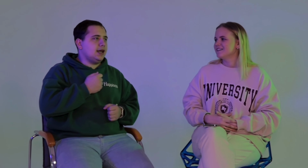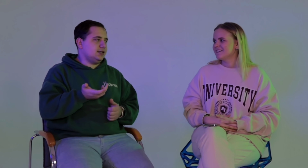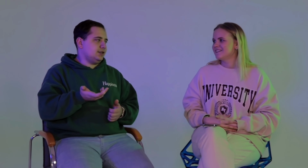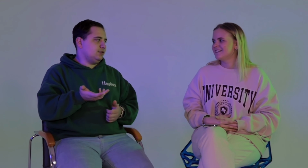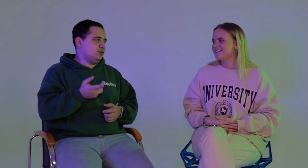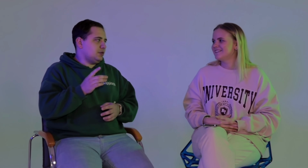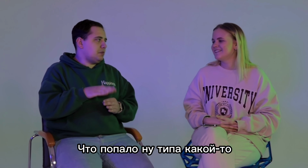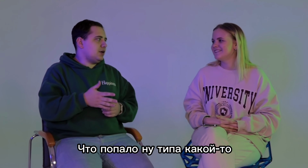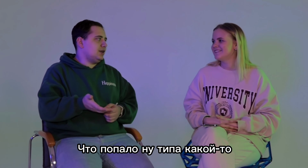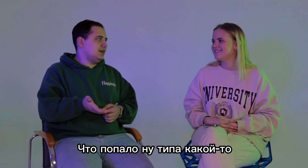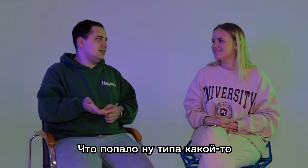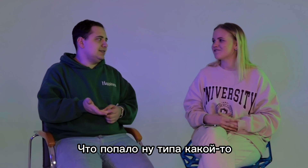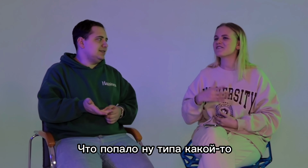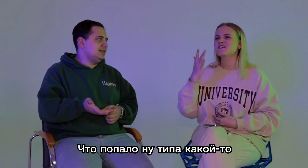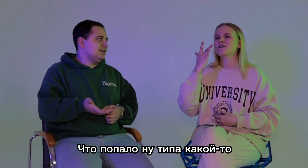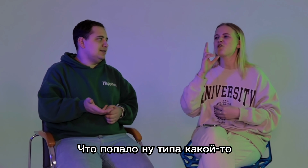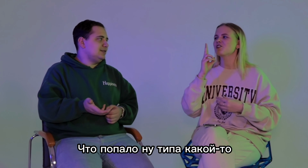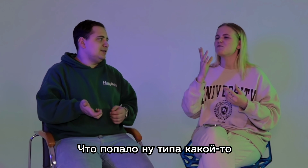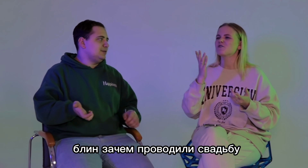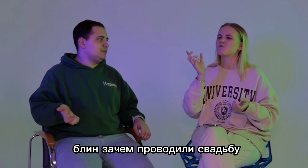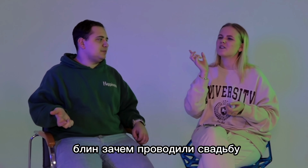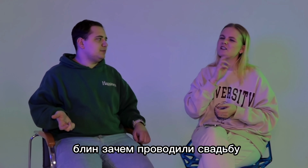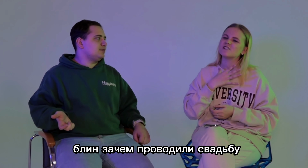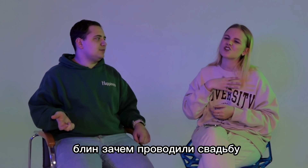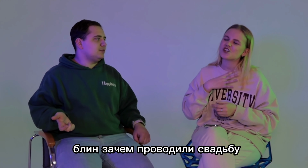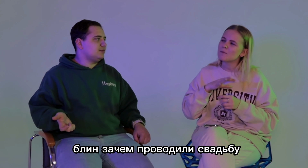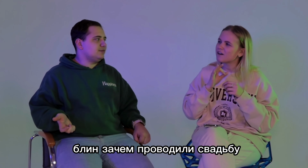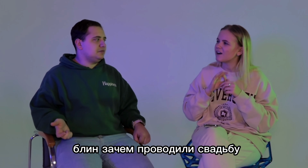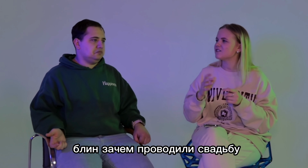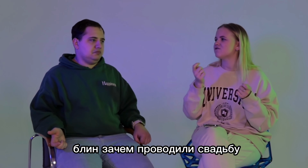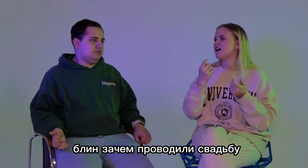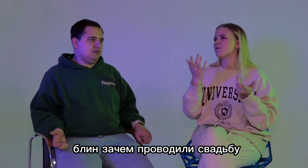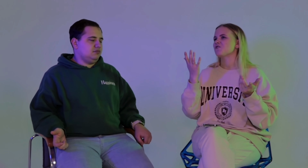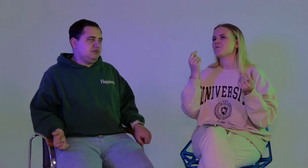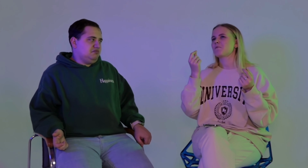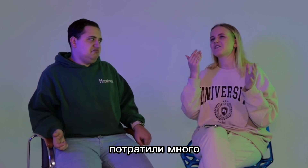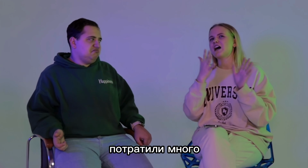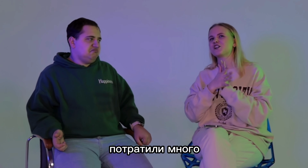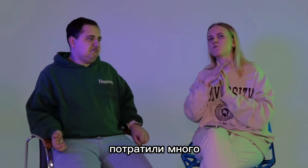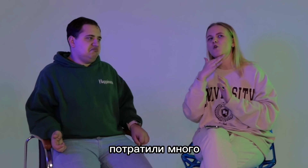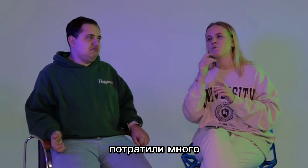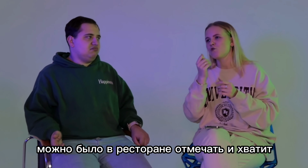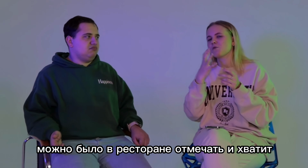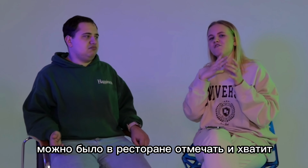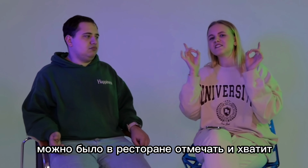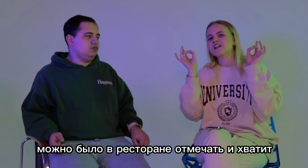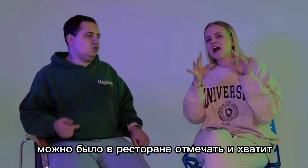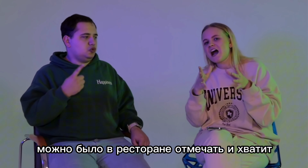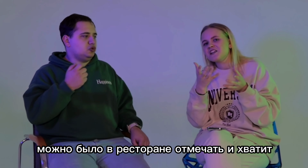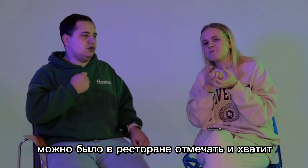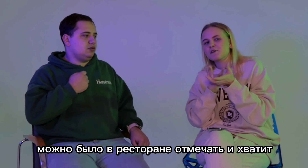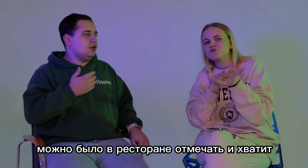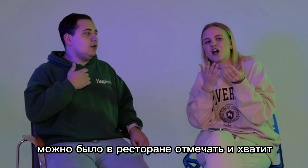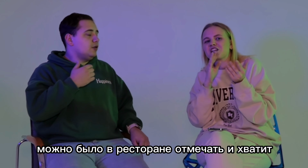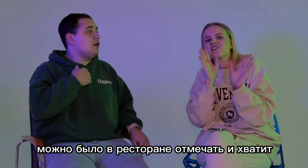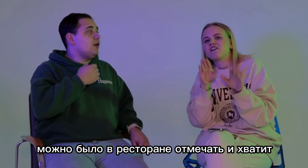жалеть попало. Ну, типа, кто-то был, блин, зачем проводить свадьбу, потратить много, можно в ресторане подъезжать и